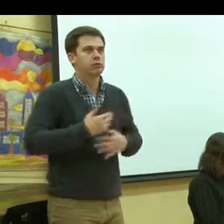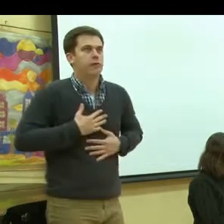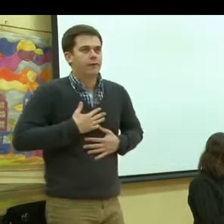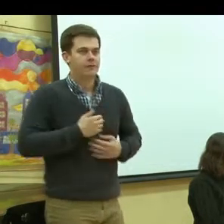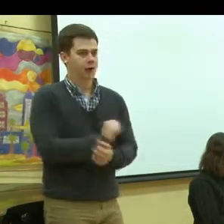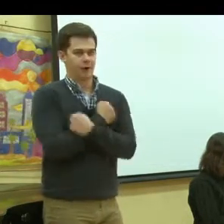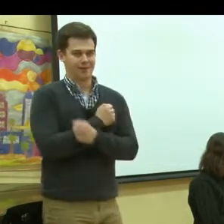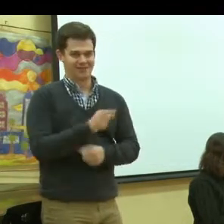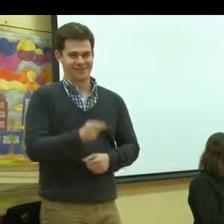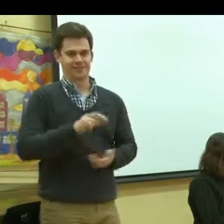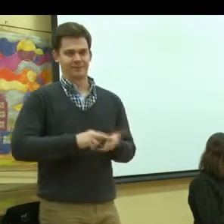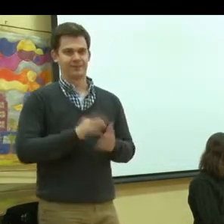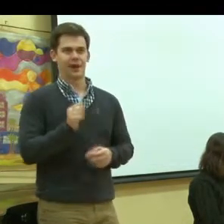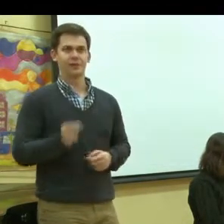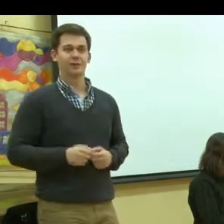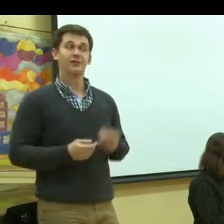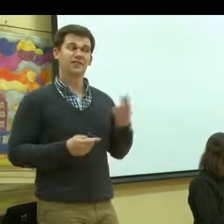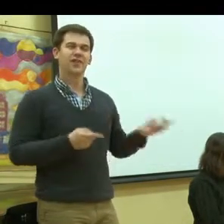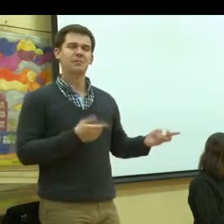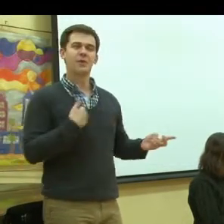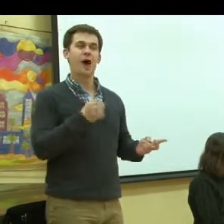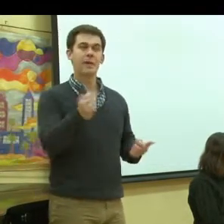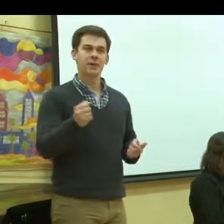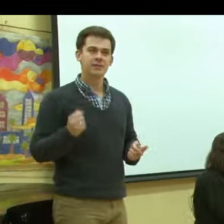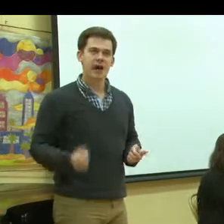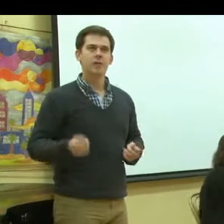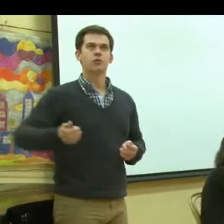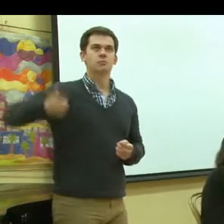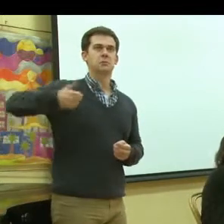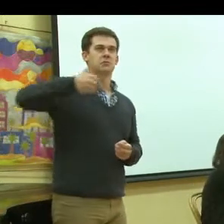wizji, jaką miały elity argentyńskie o tango jeszcze w tym czasie.